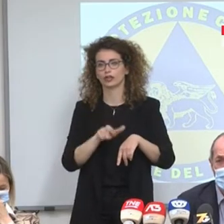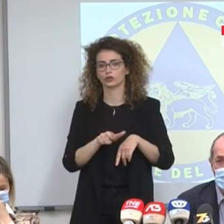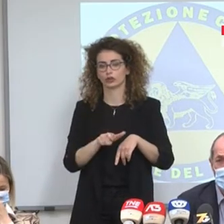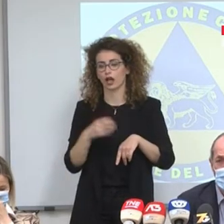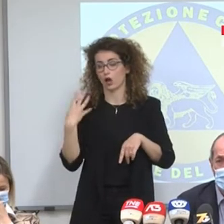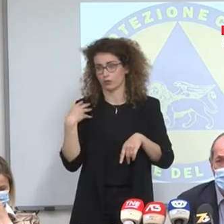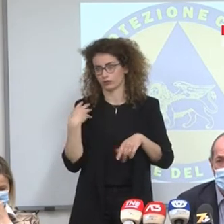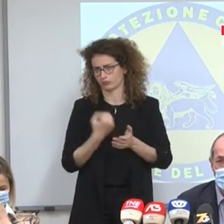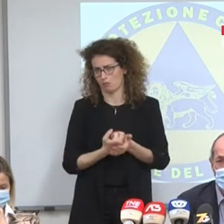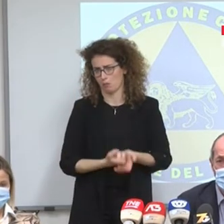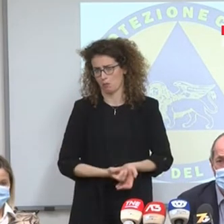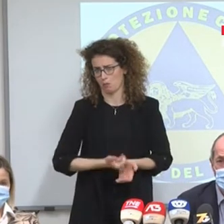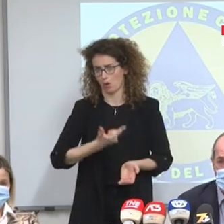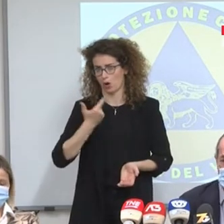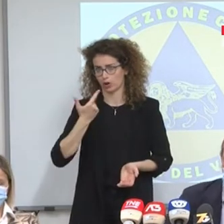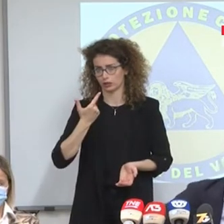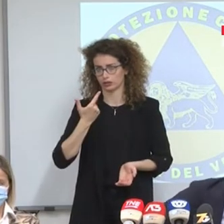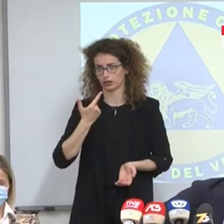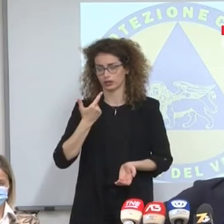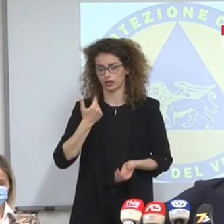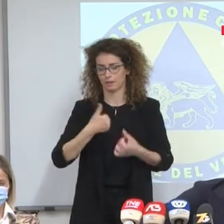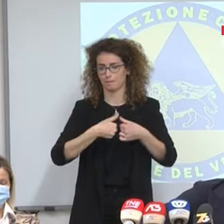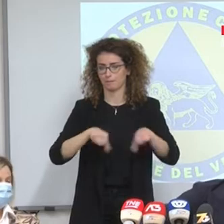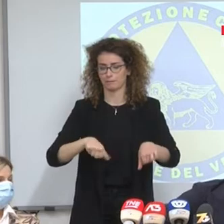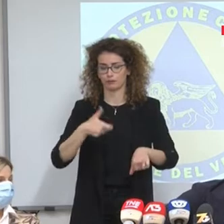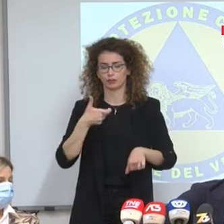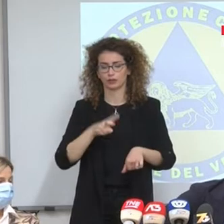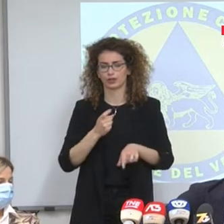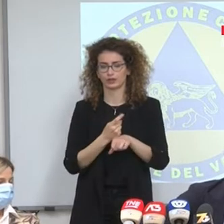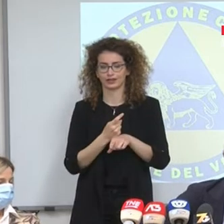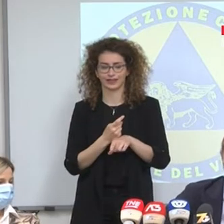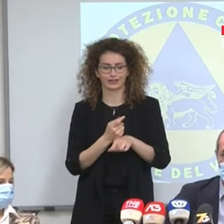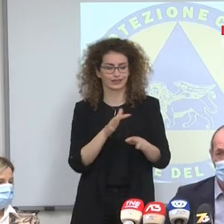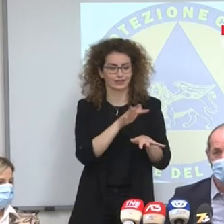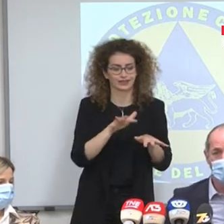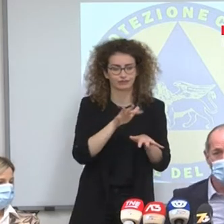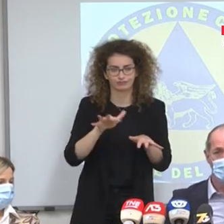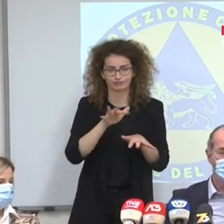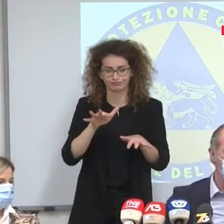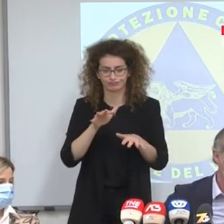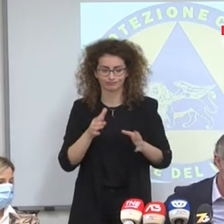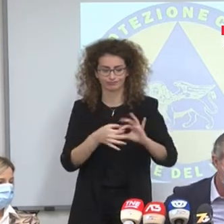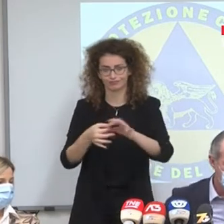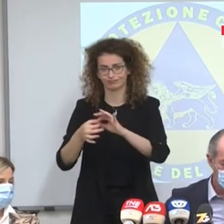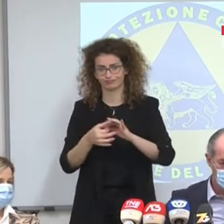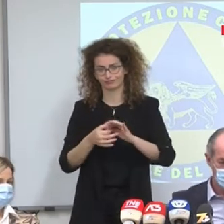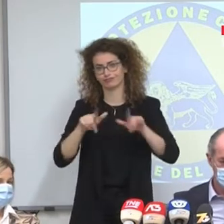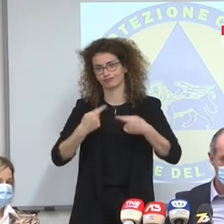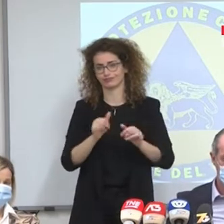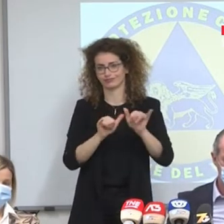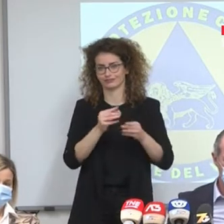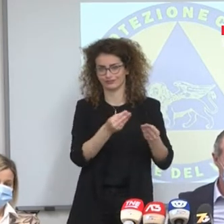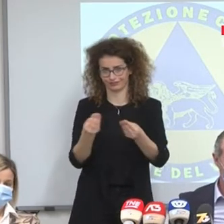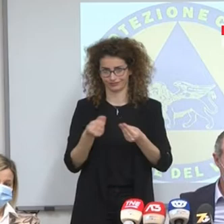è fondamentale, perché bisogna interconnettere tutte le realtà per lo scambio di informazioni.